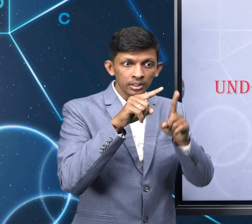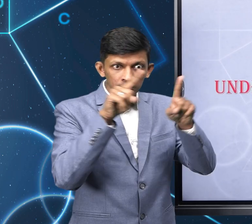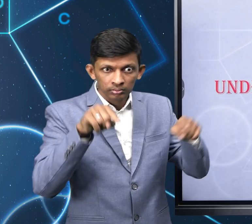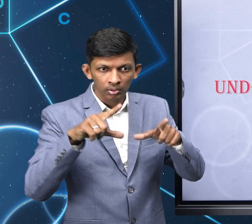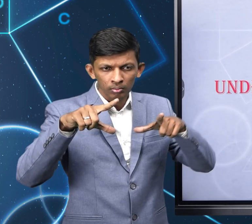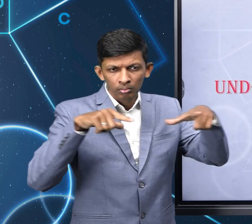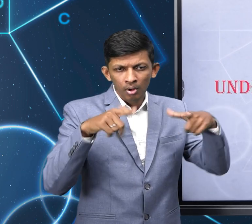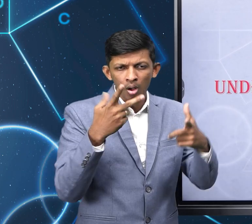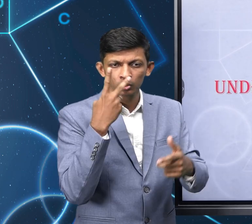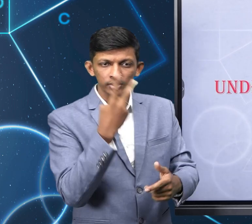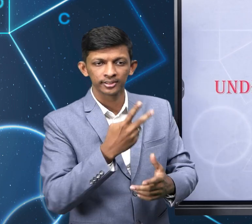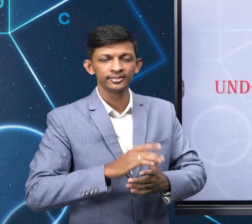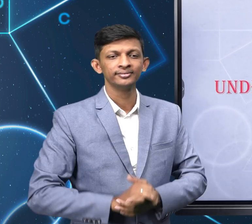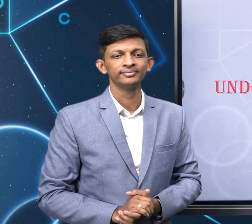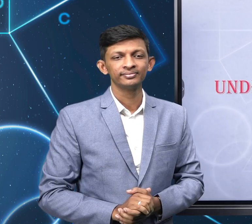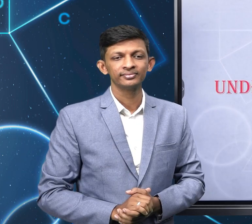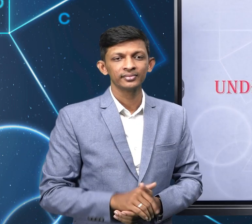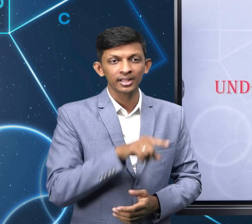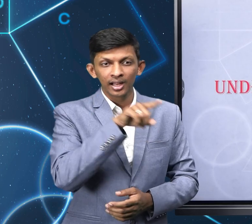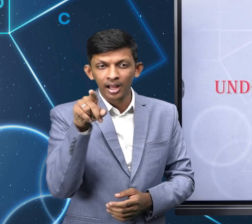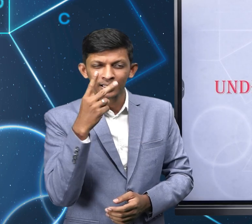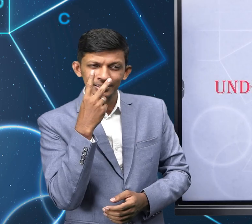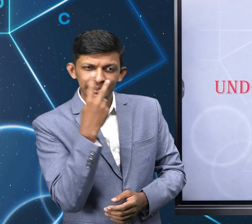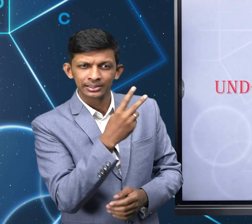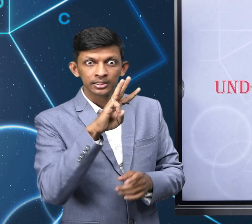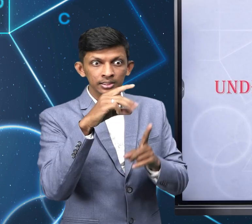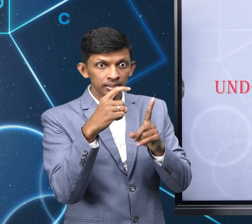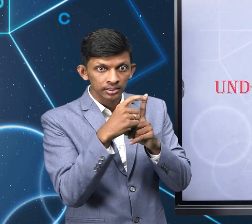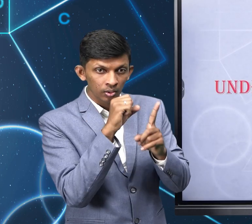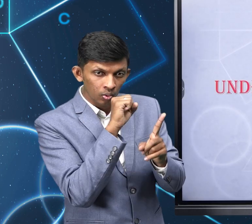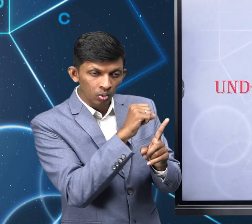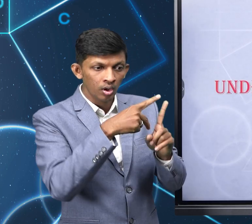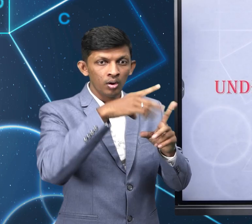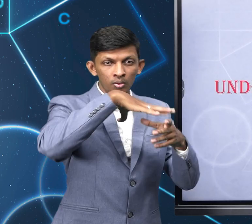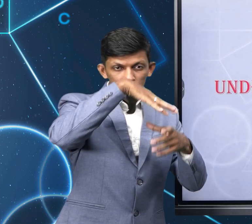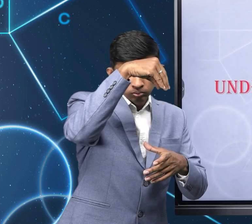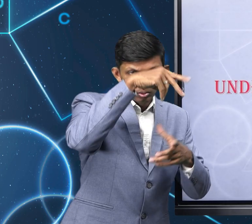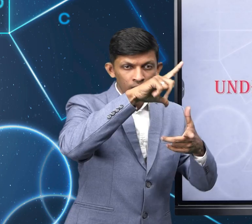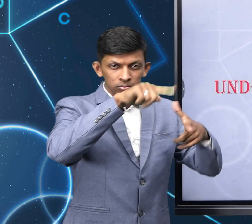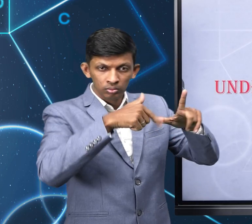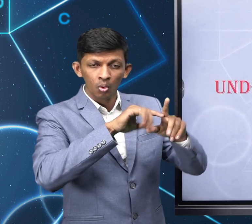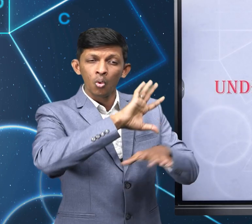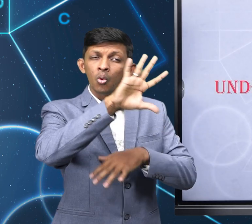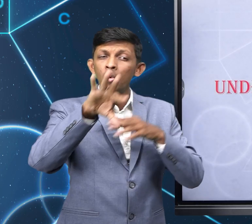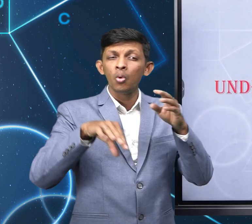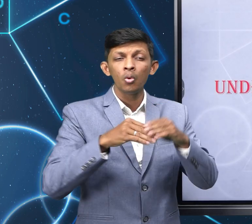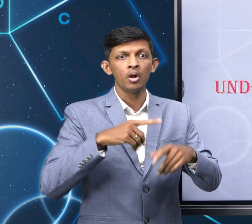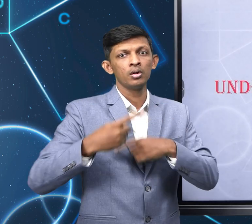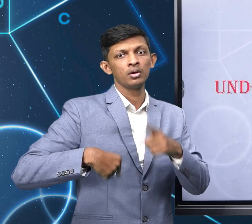शकतो याबद्दल जाणून घेणार आहोत. दैनंदिन जीवनात आपल्याला आजूबाजूला